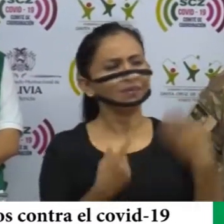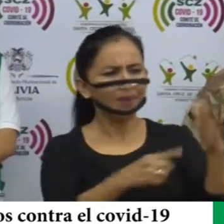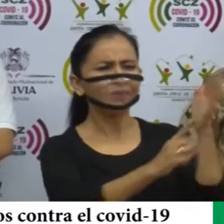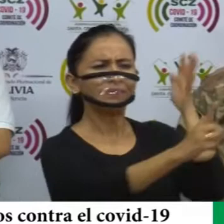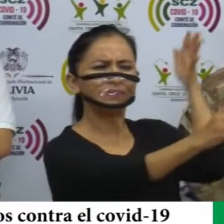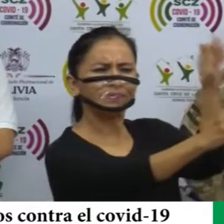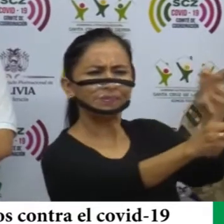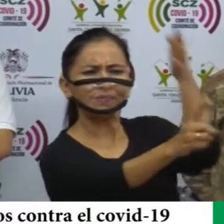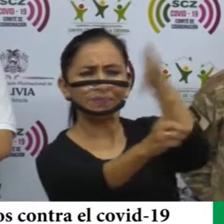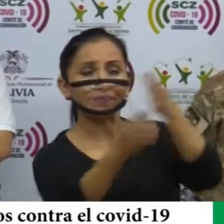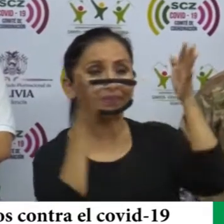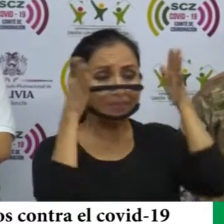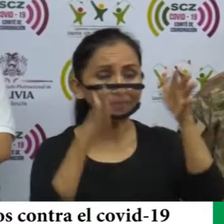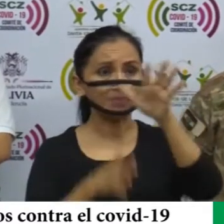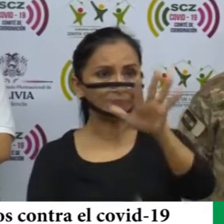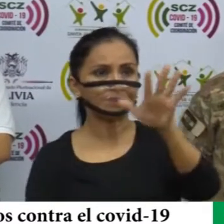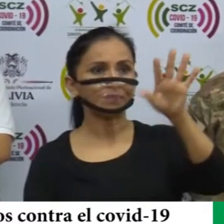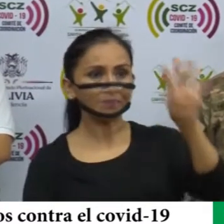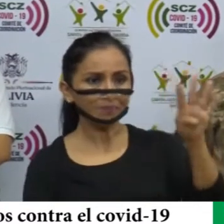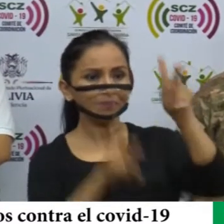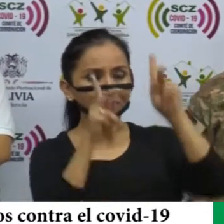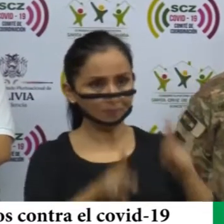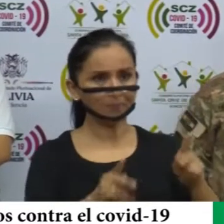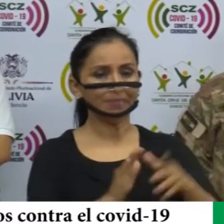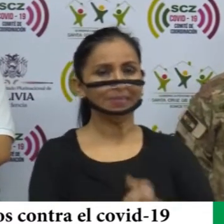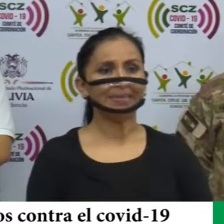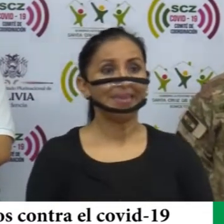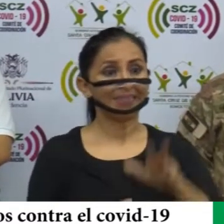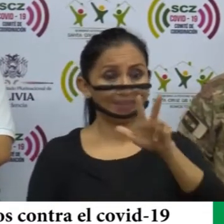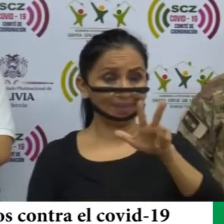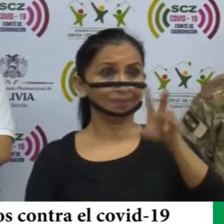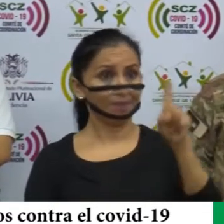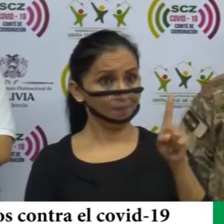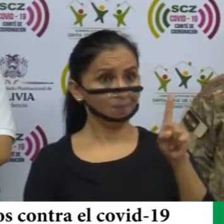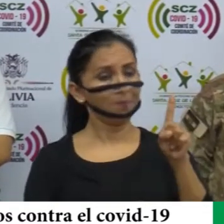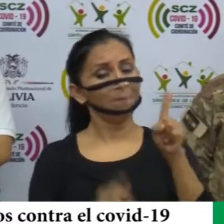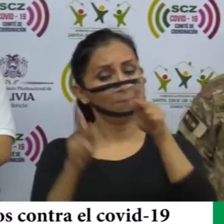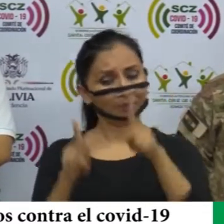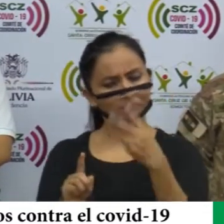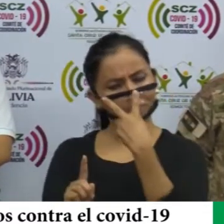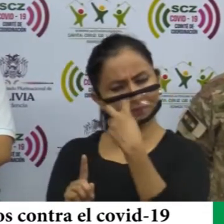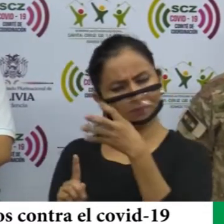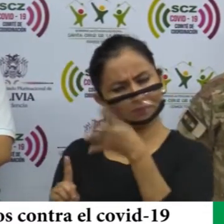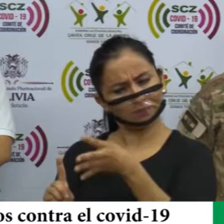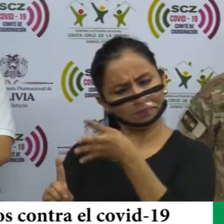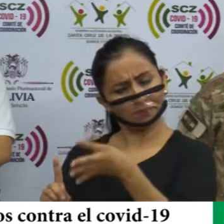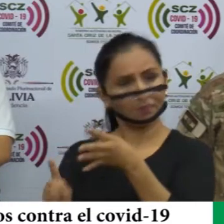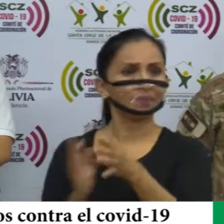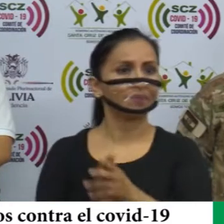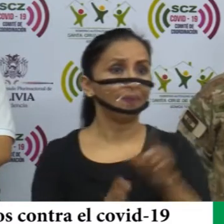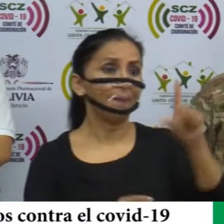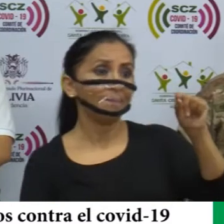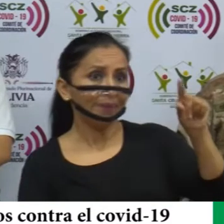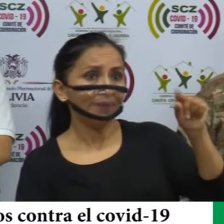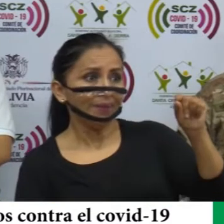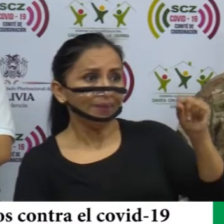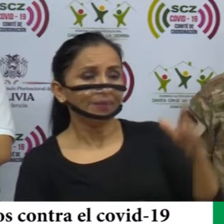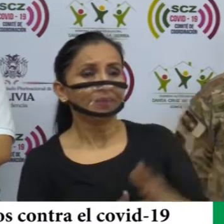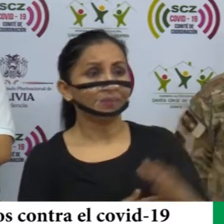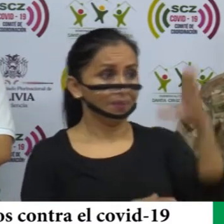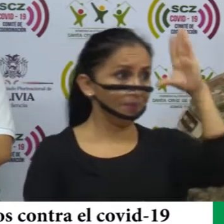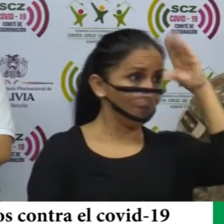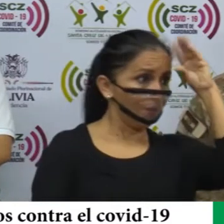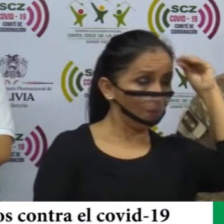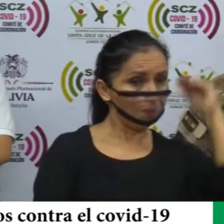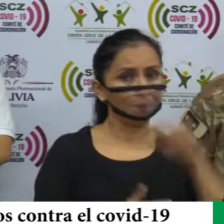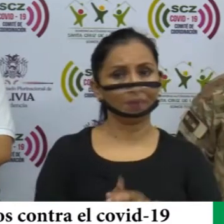alcanzado personas atendidas 54, 31 personas sospechosas, de las cuales 20 han sido